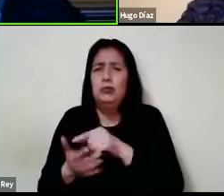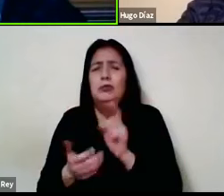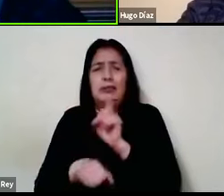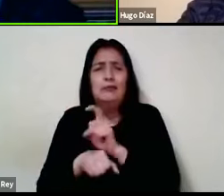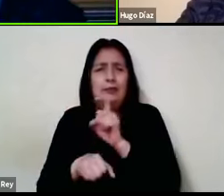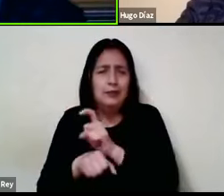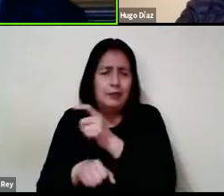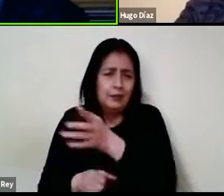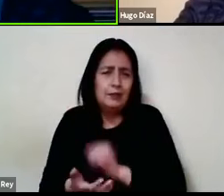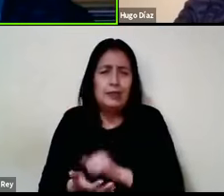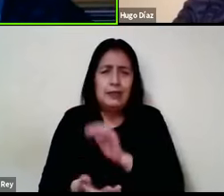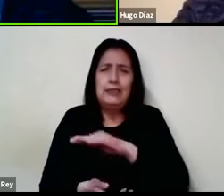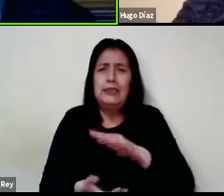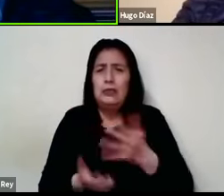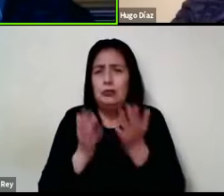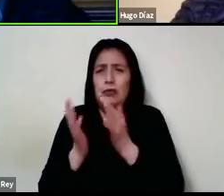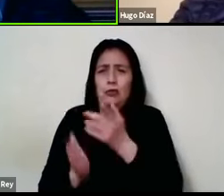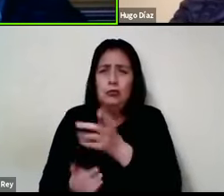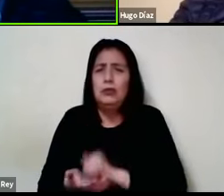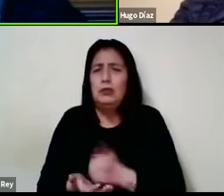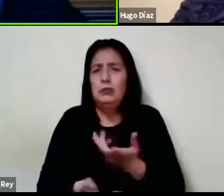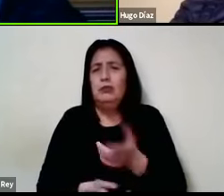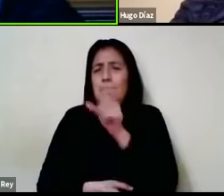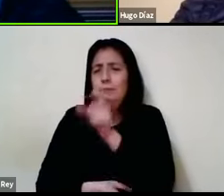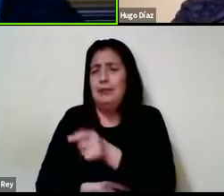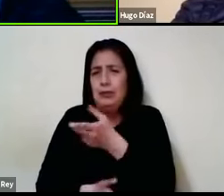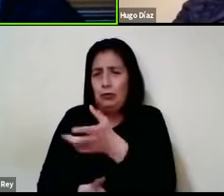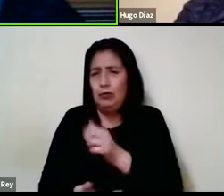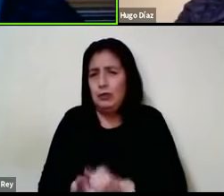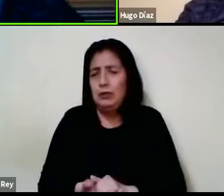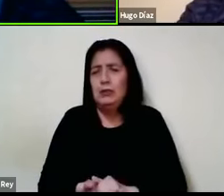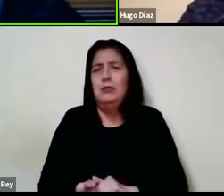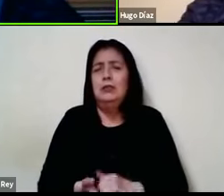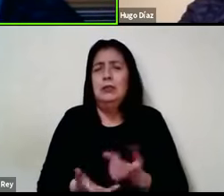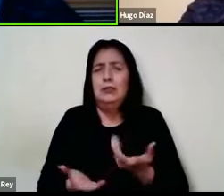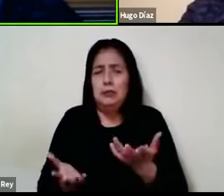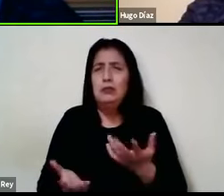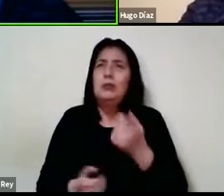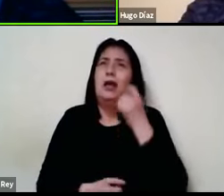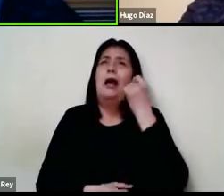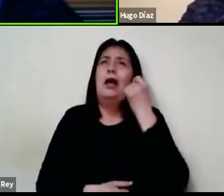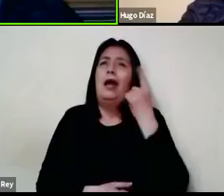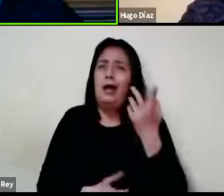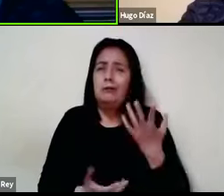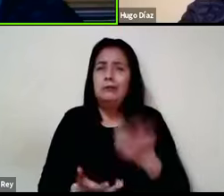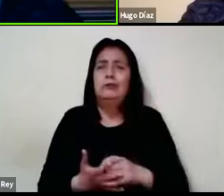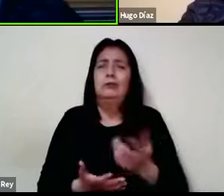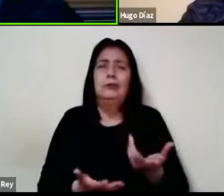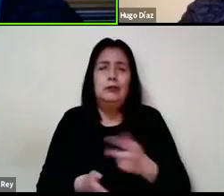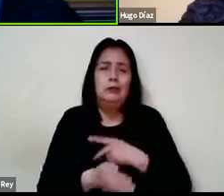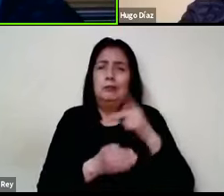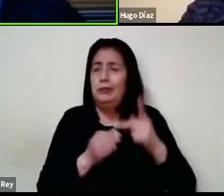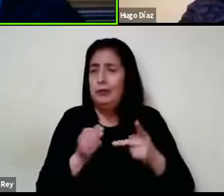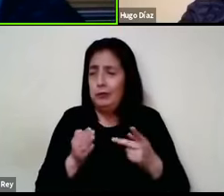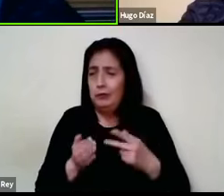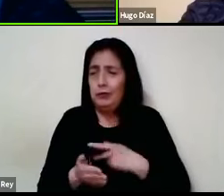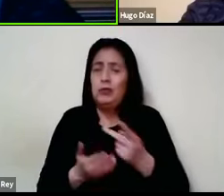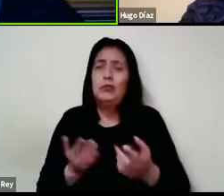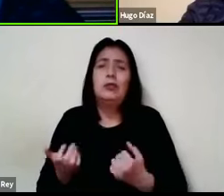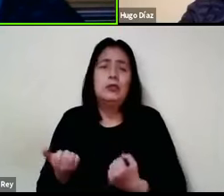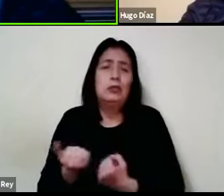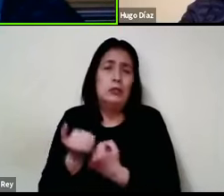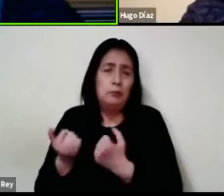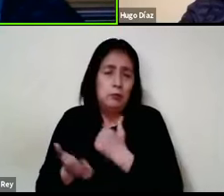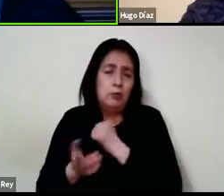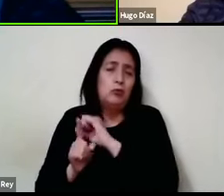del paidos, del niño, del estudiante, del sujeto, le guarda sentido. Nuestra carrera es social, de ayuda al